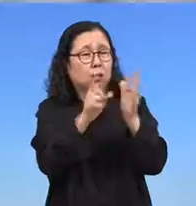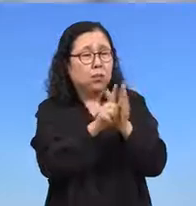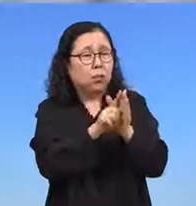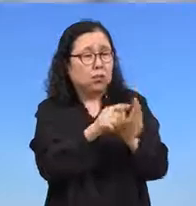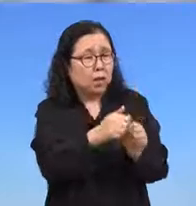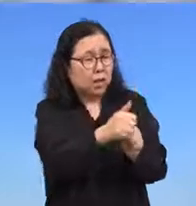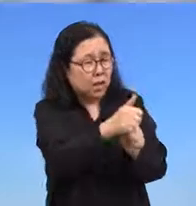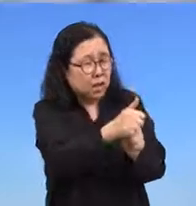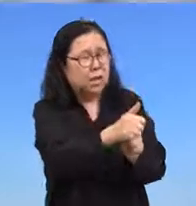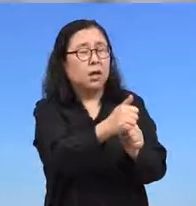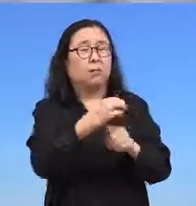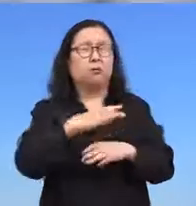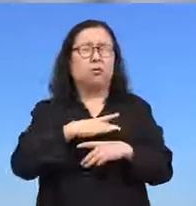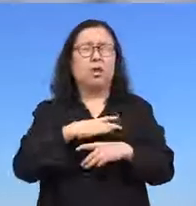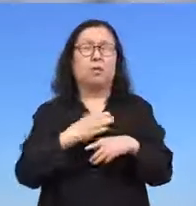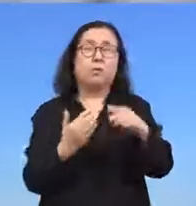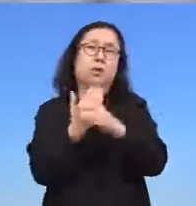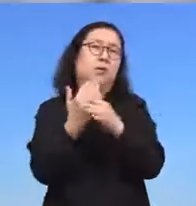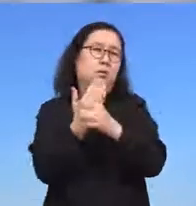불안할 겁니다.